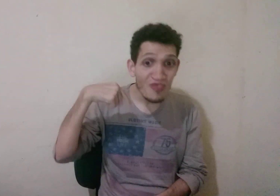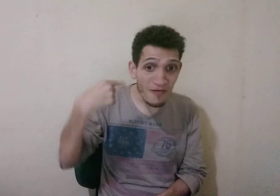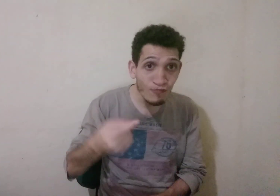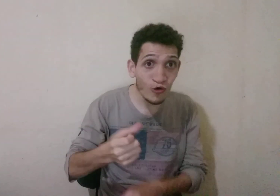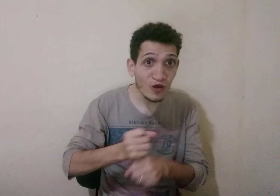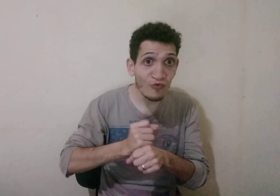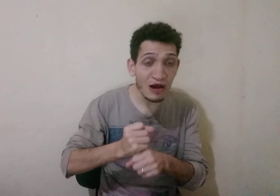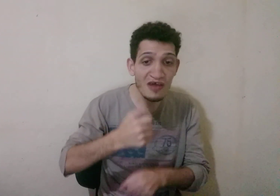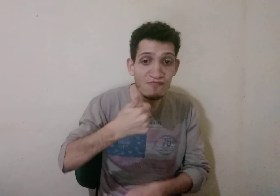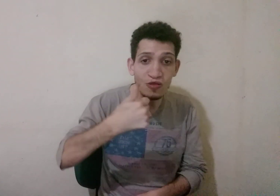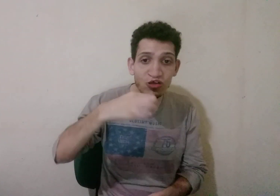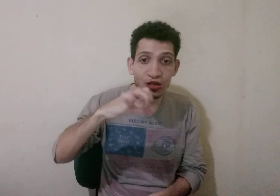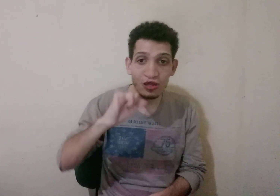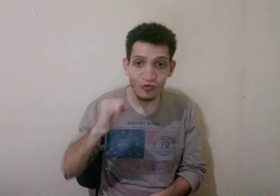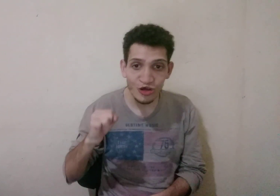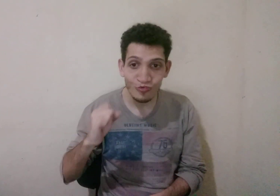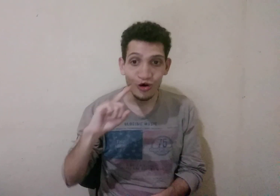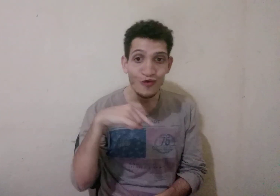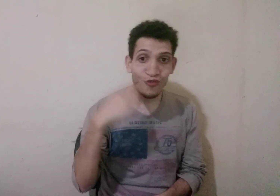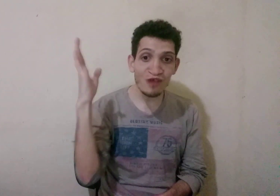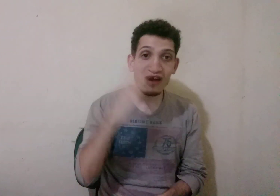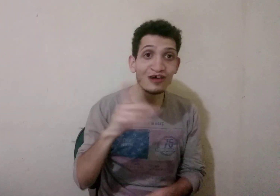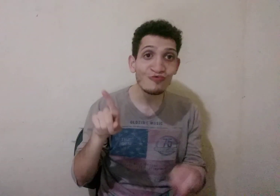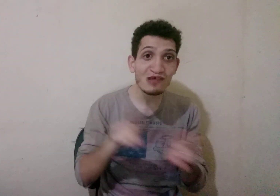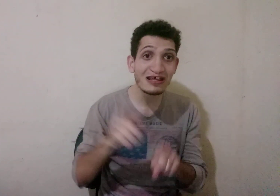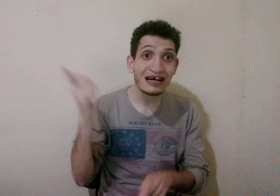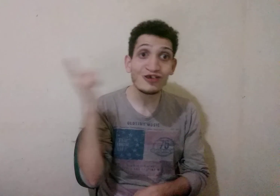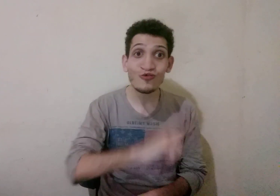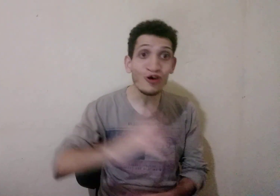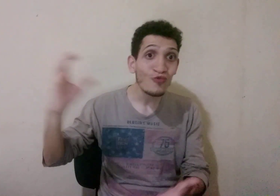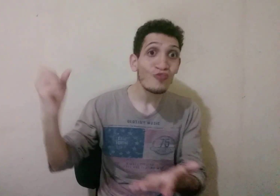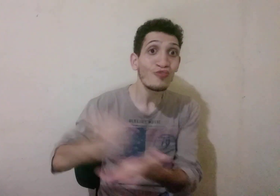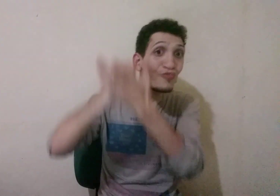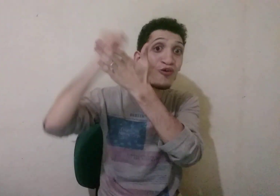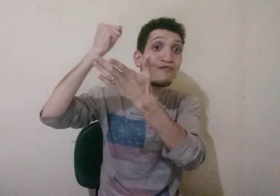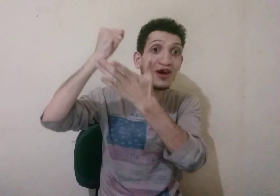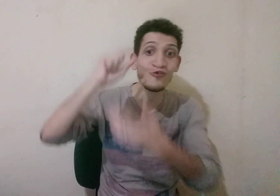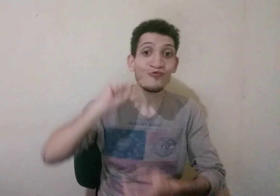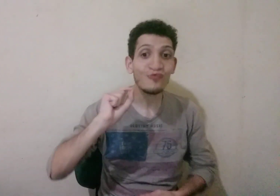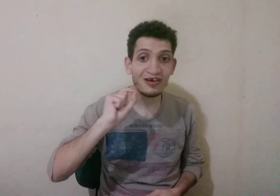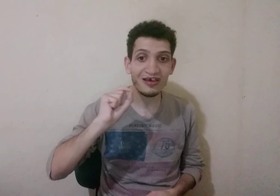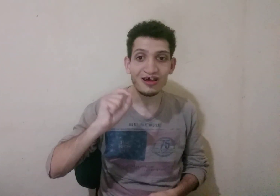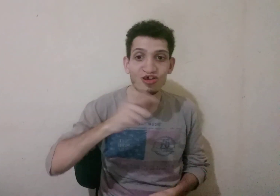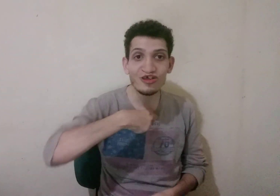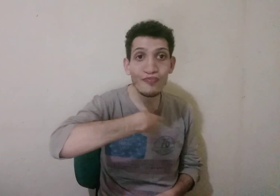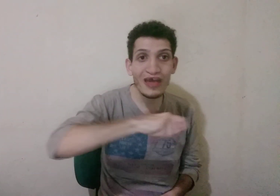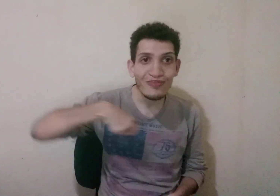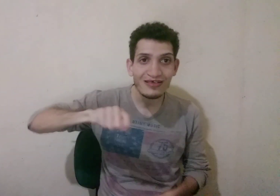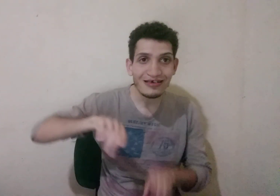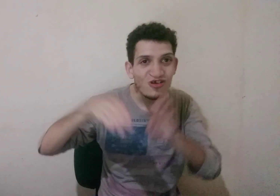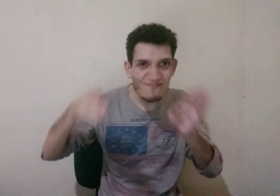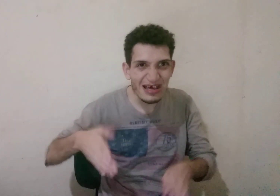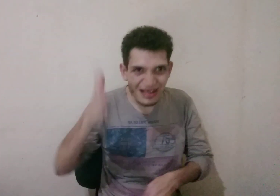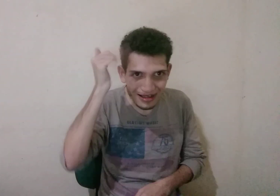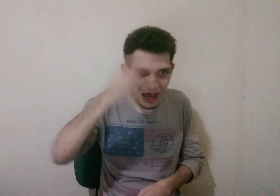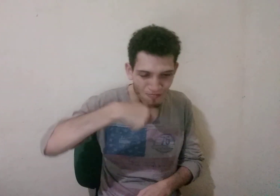Depois do ano de 1988, nós, Brasil, também andou tropel, o quê? E pênis, e beijas, sabe?